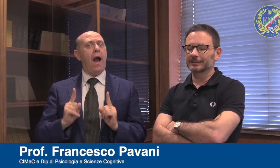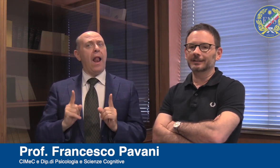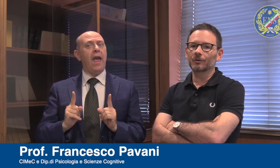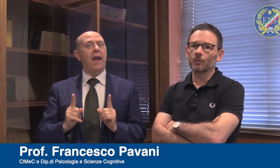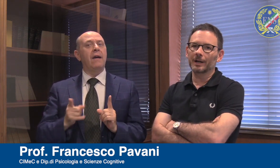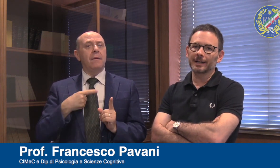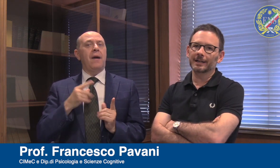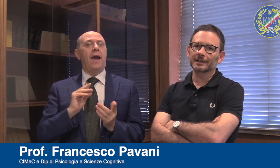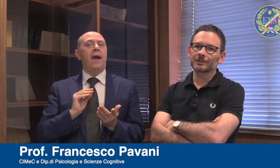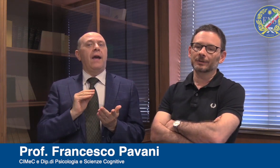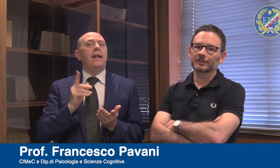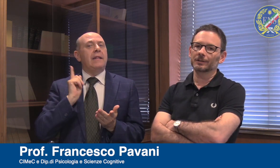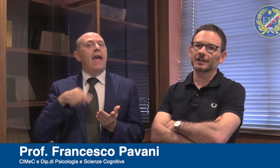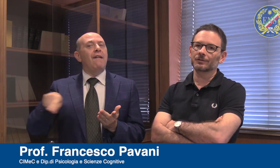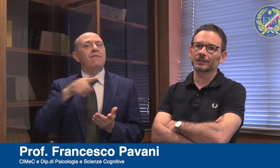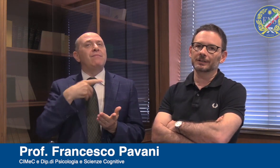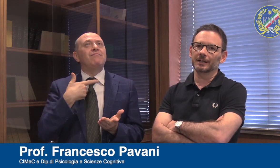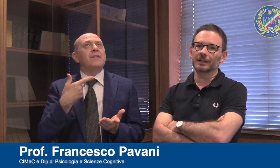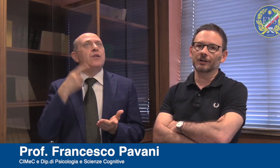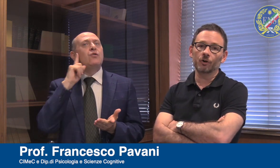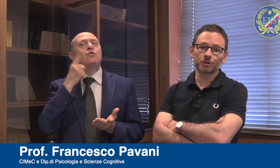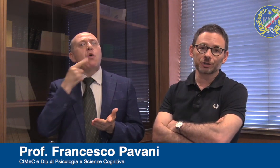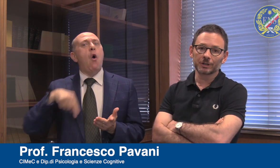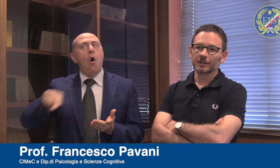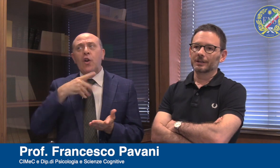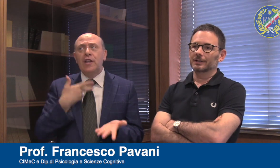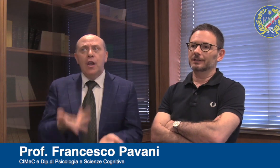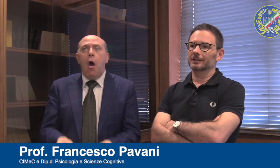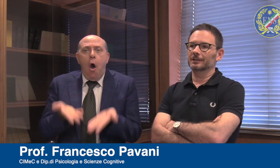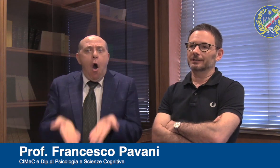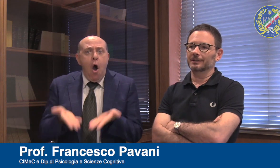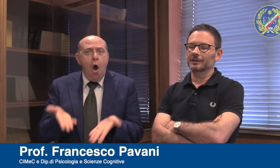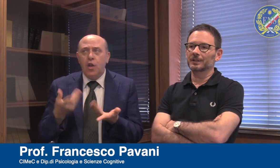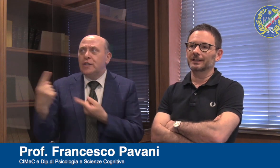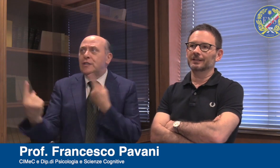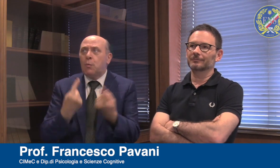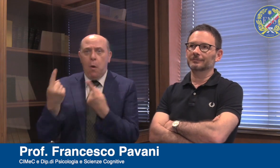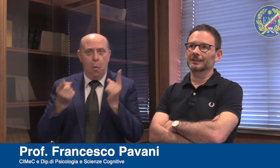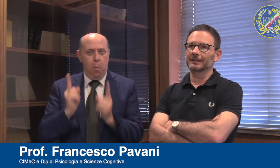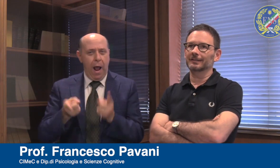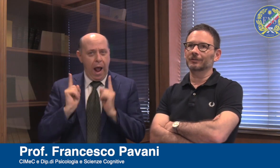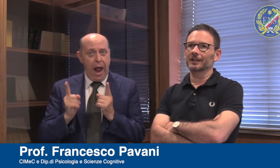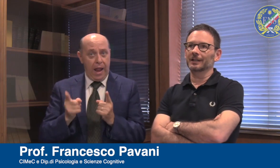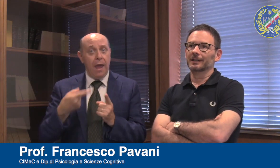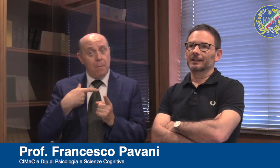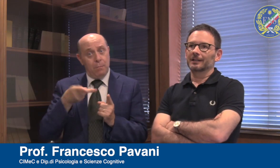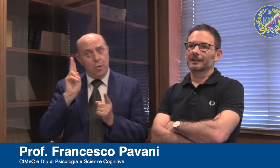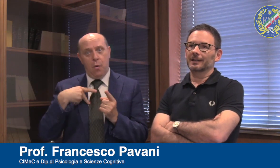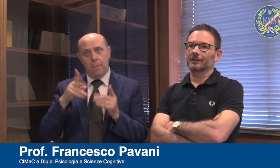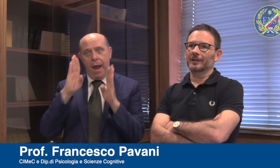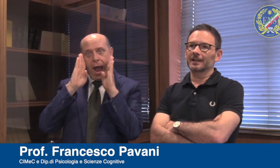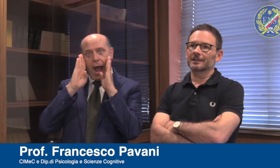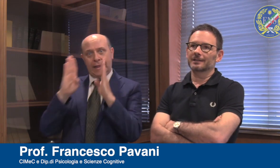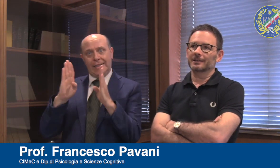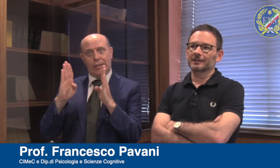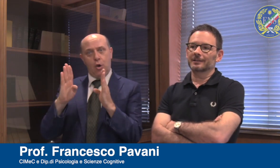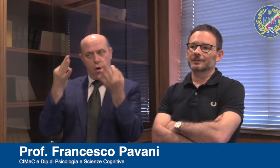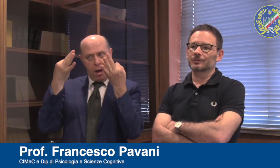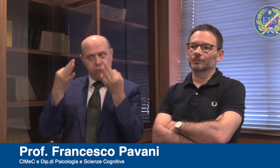sui dati di qual è la situazione della sordità oggi. E quindi un'attenzione che non